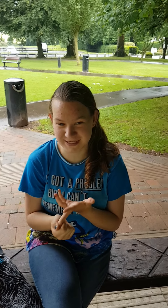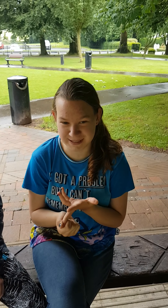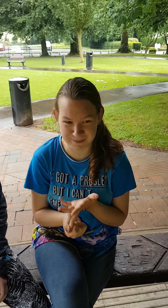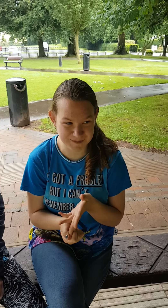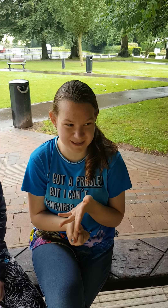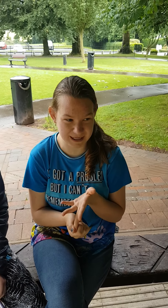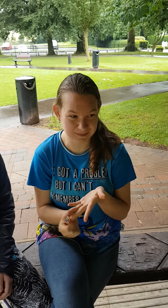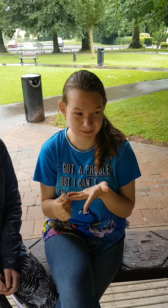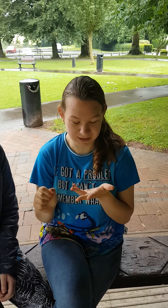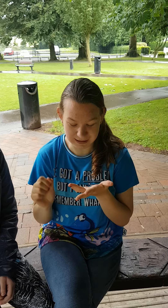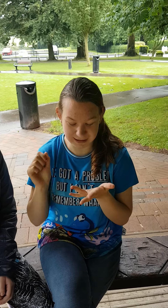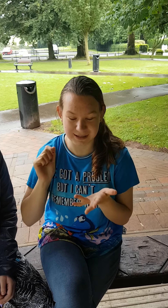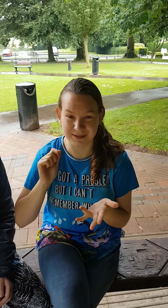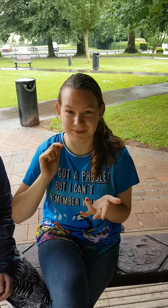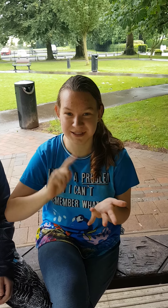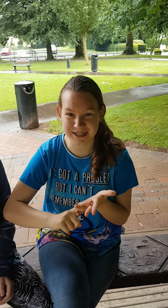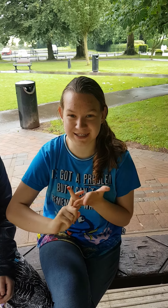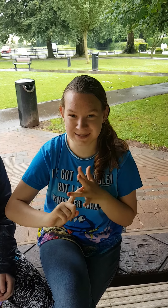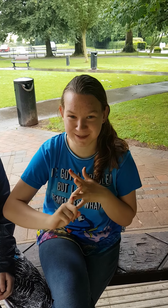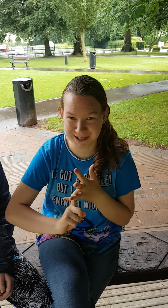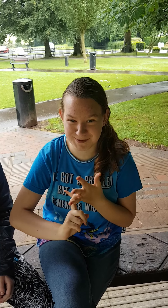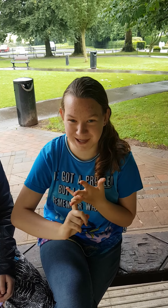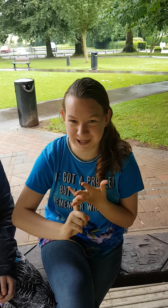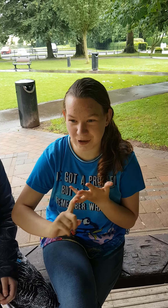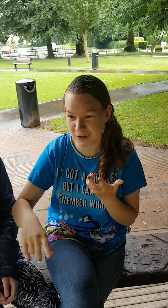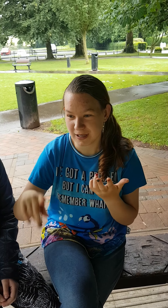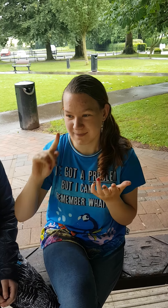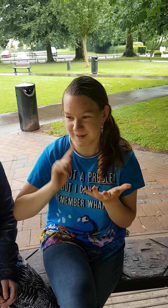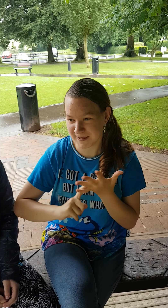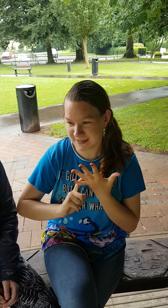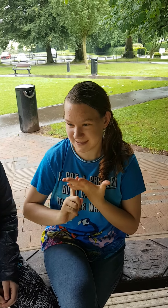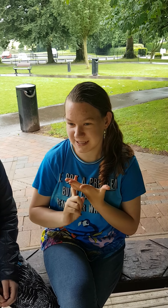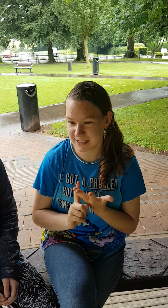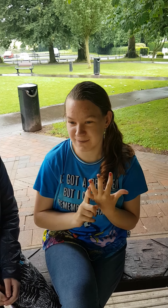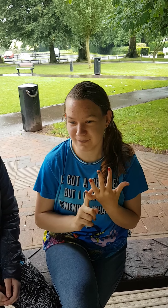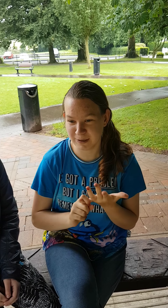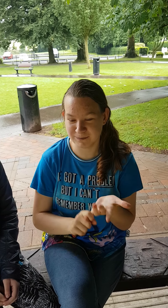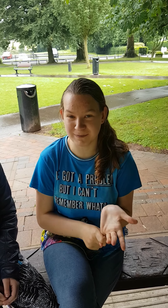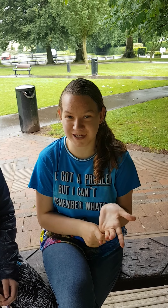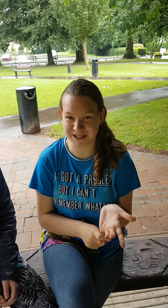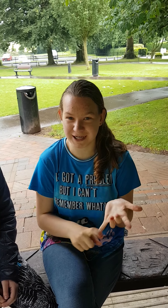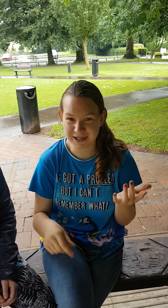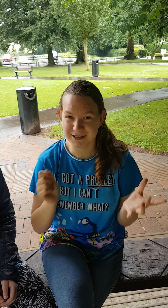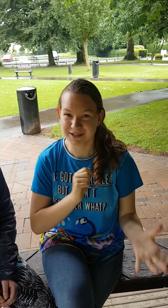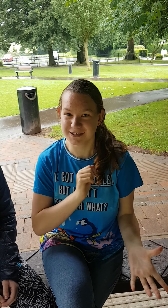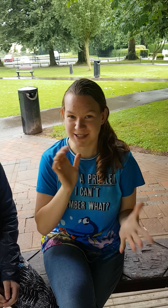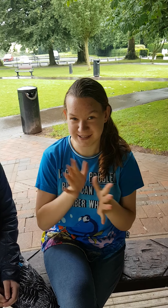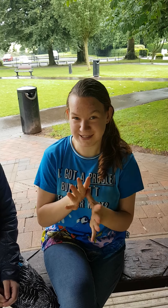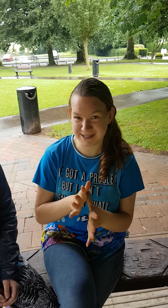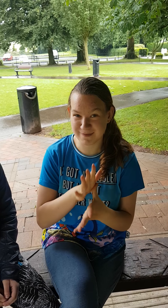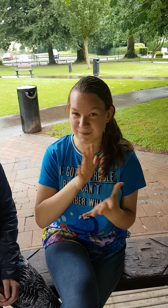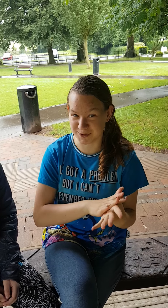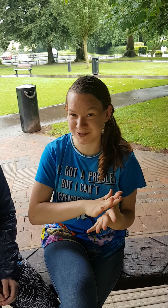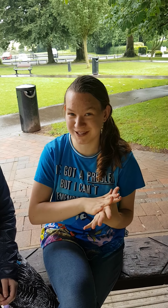Trzynasty, mam psa. Czternasty, ma na imię Riko. Piętnasty, mam brata. Szesnasty, mam siostrę.